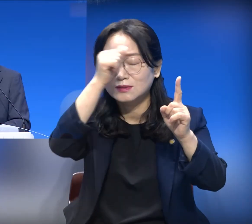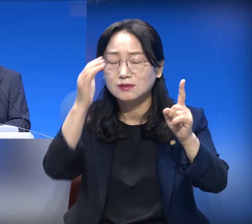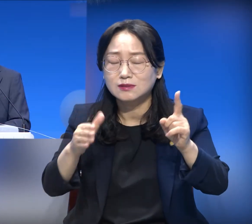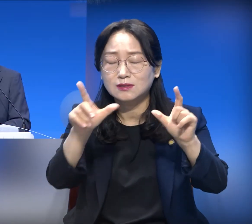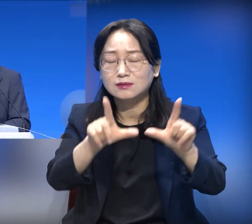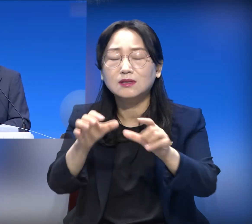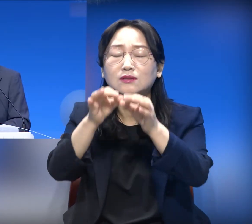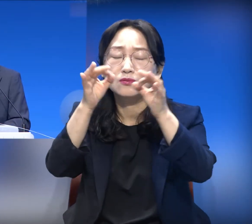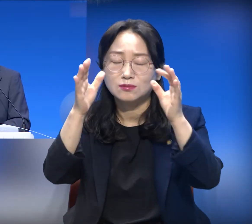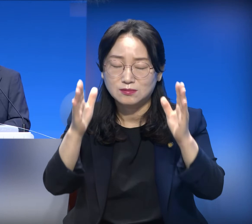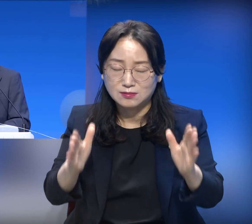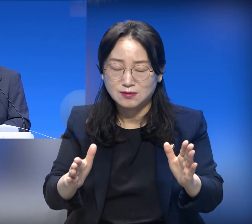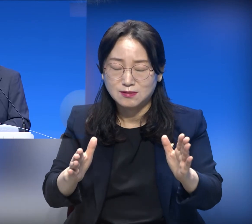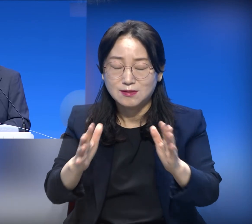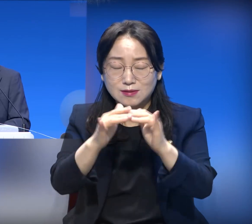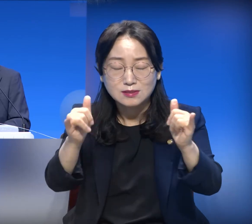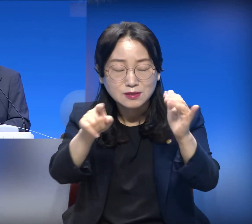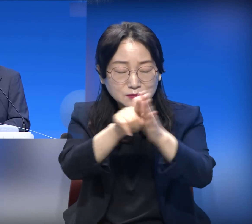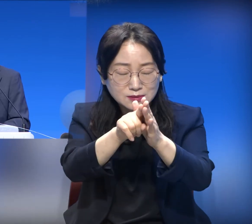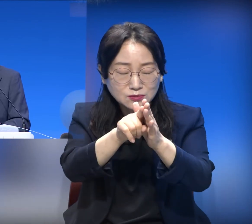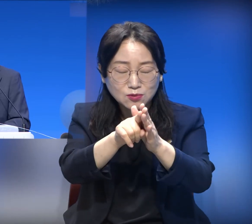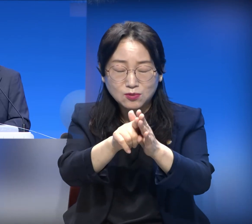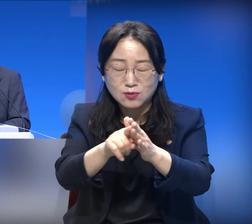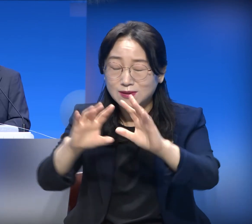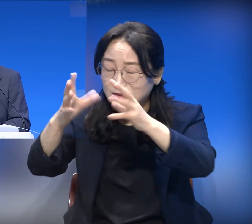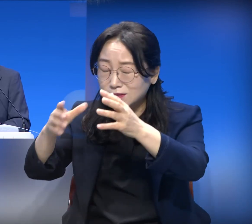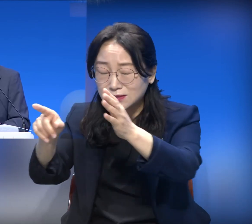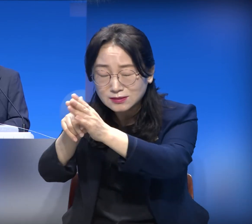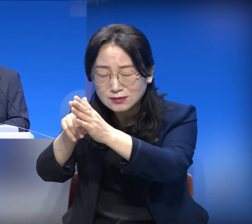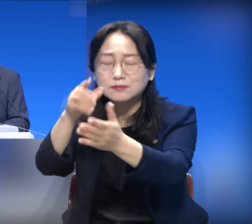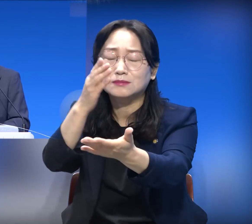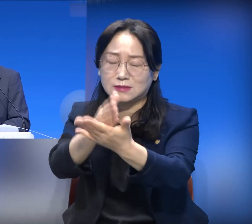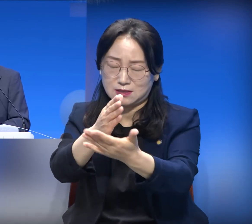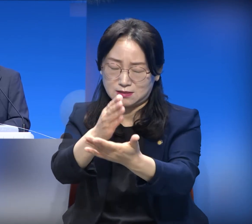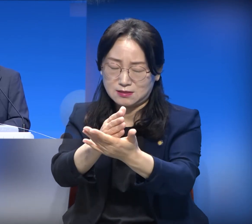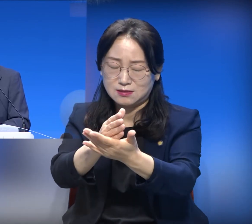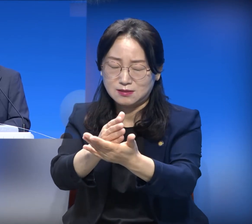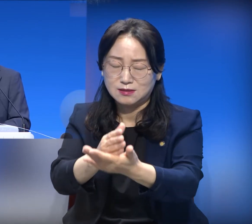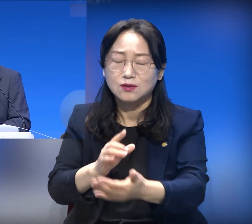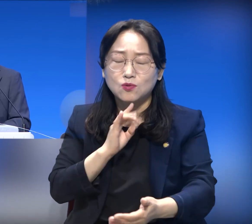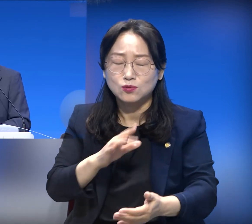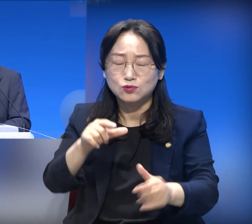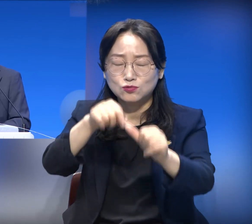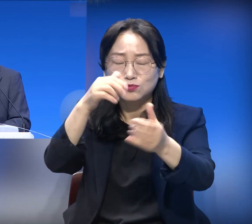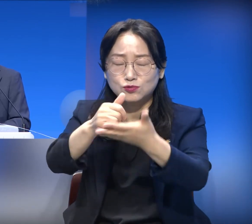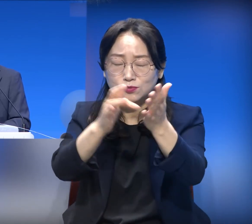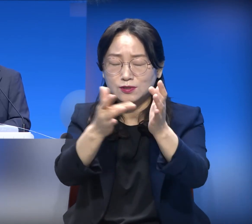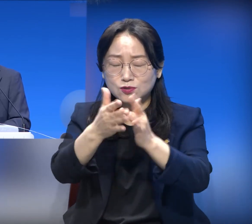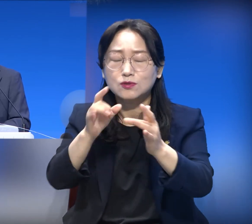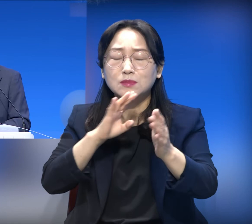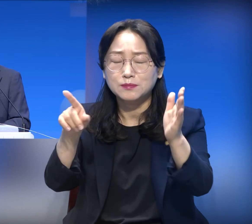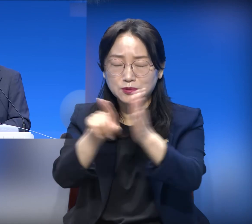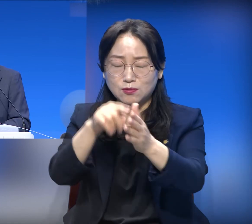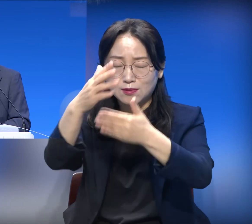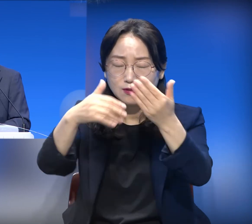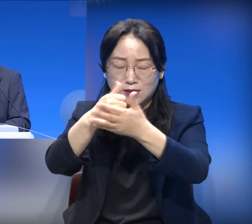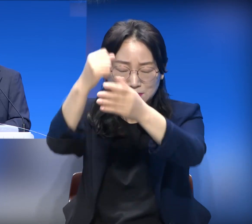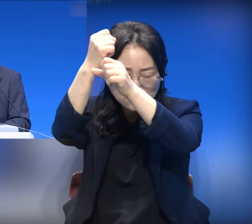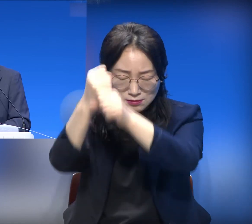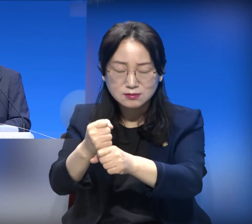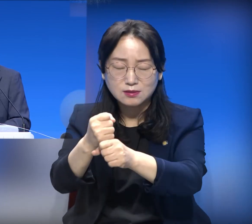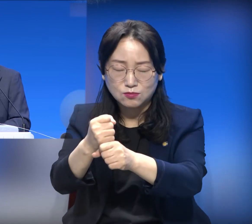동안 사람을 의지하고 세상을 의지하지 아니하고 오직 우리의 구세주 예수님을 믿고 하나님만